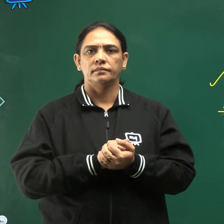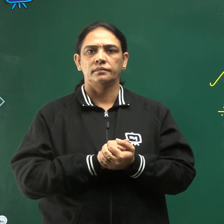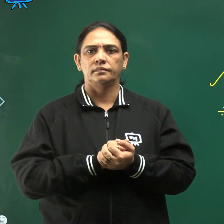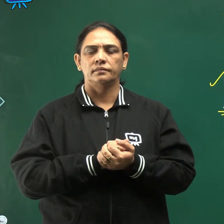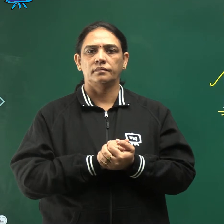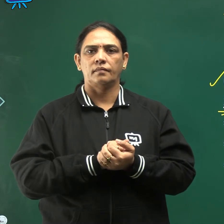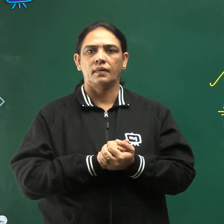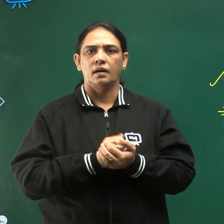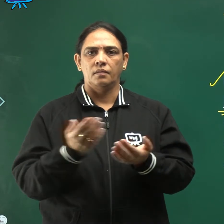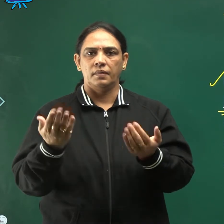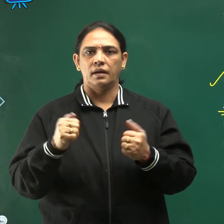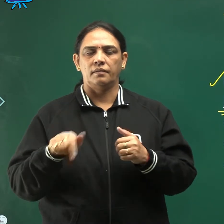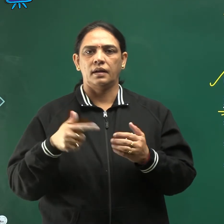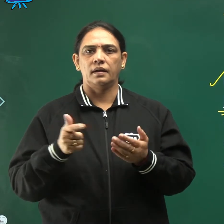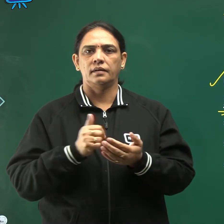मिलने वाले